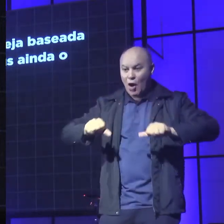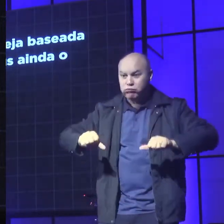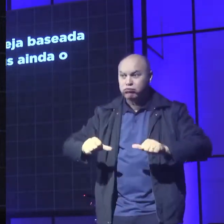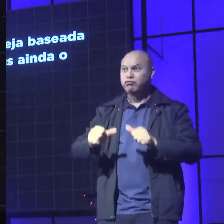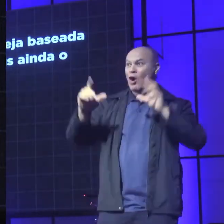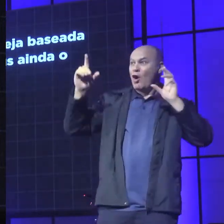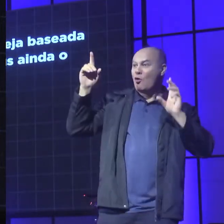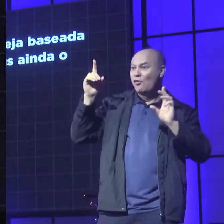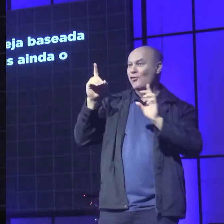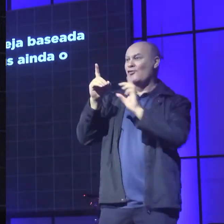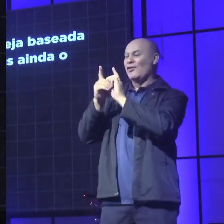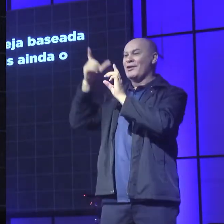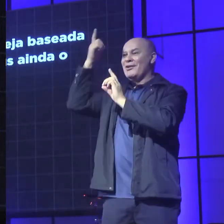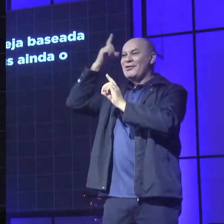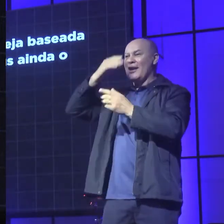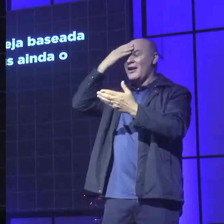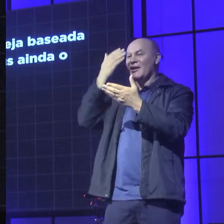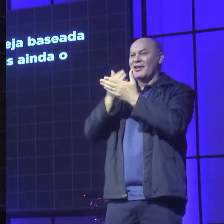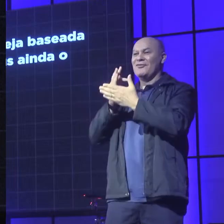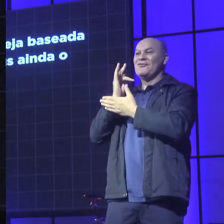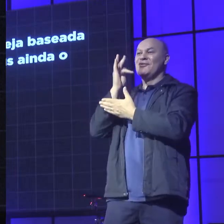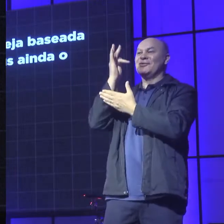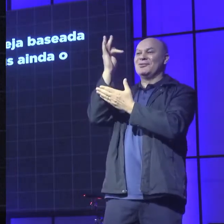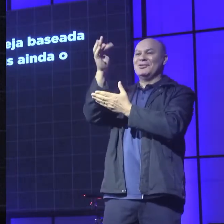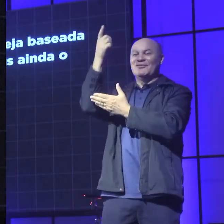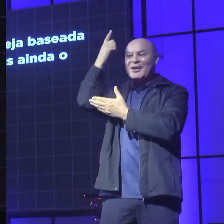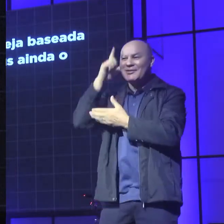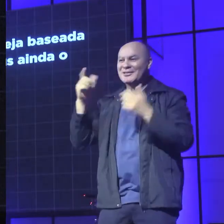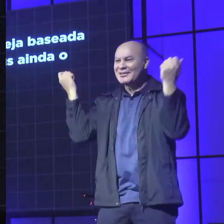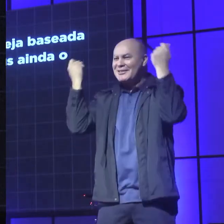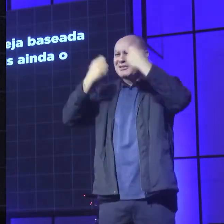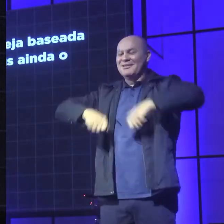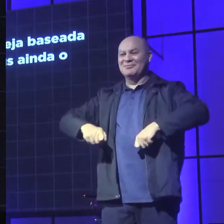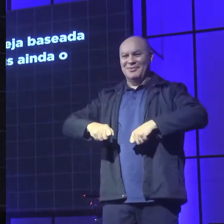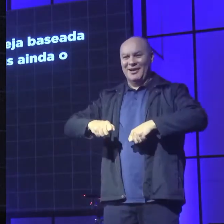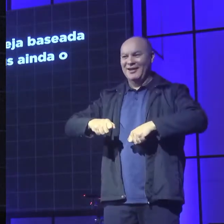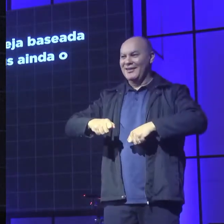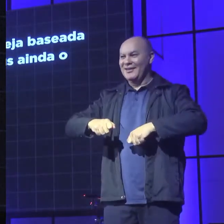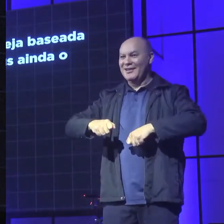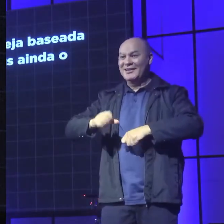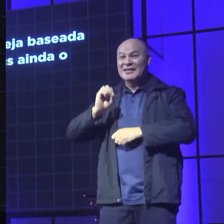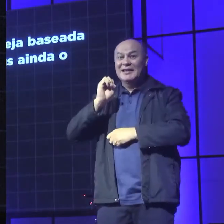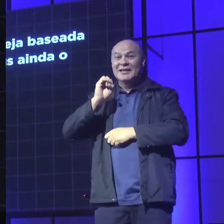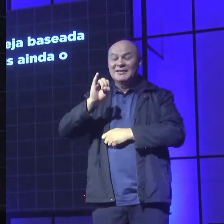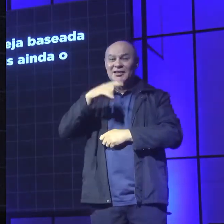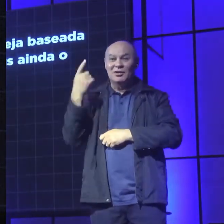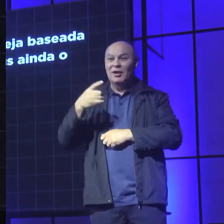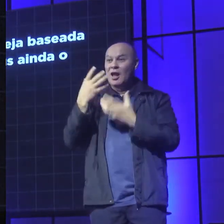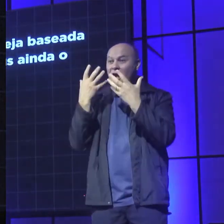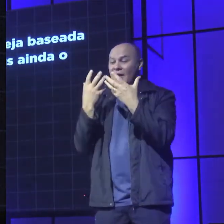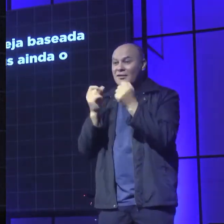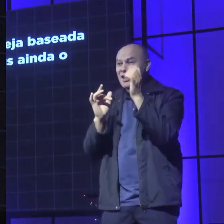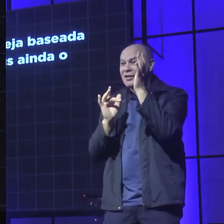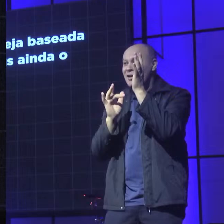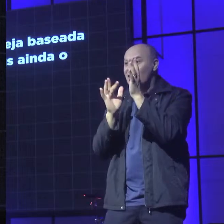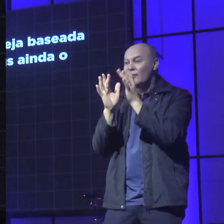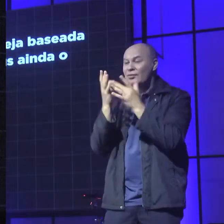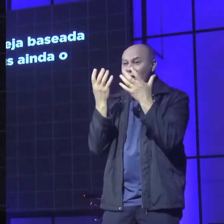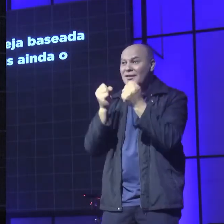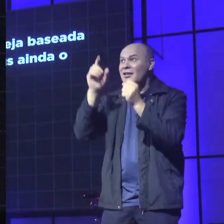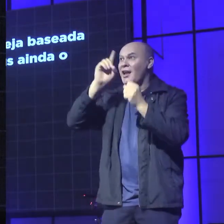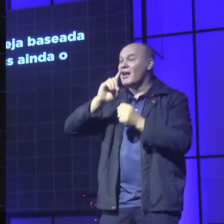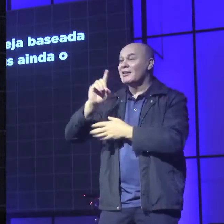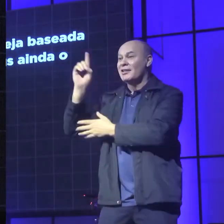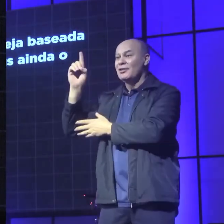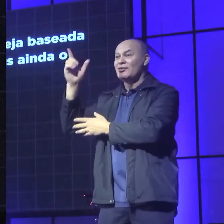nossas culpas são removidas. Em Deus nós podemos encontrar sentido, propósito em Cristo Jesus. Então a